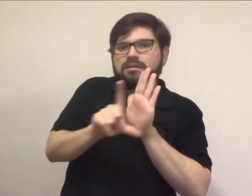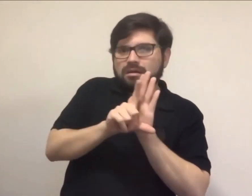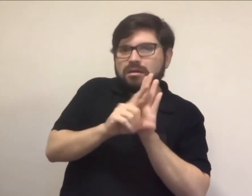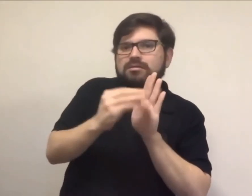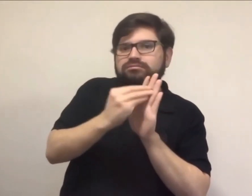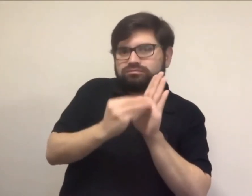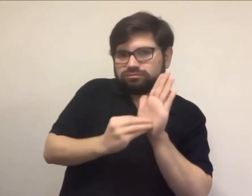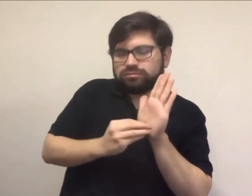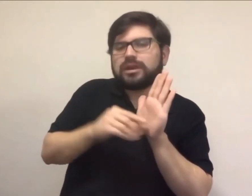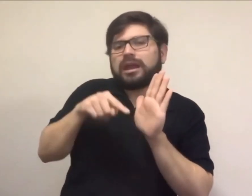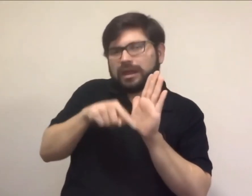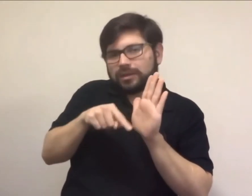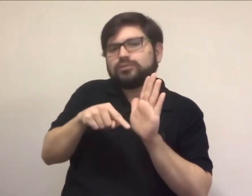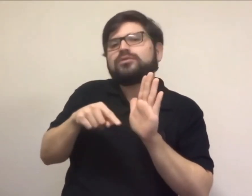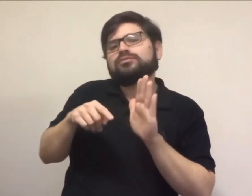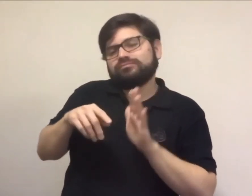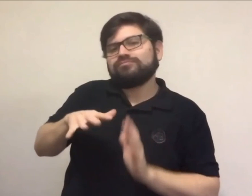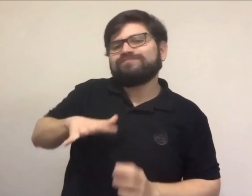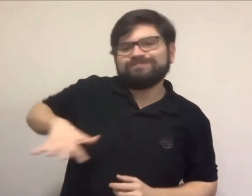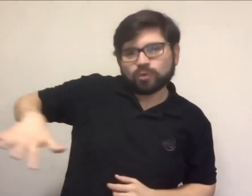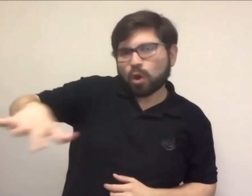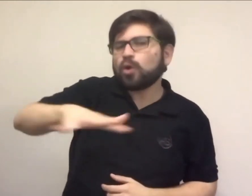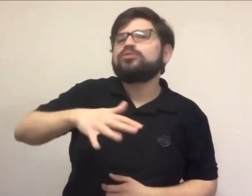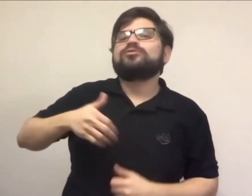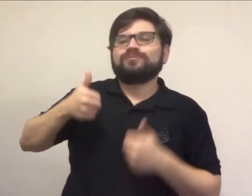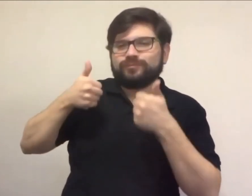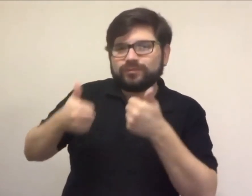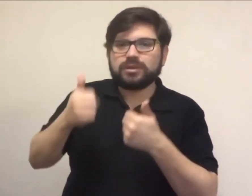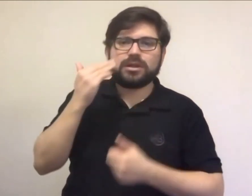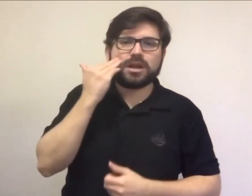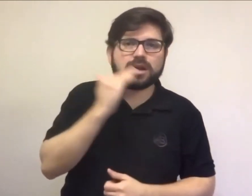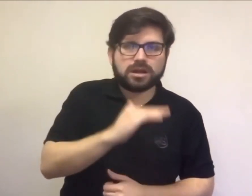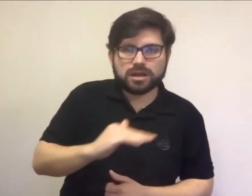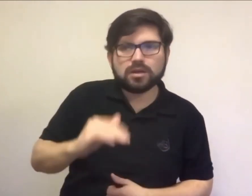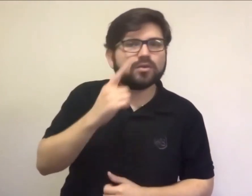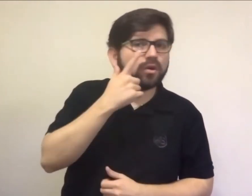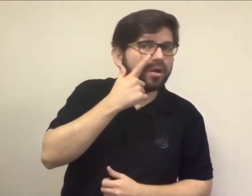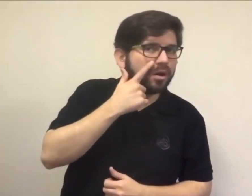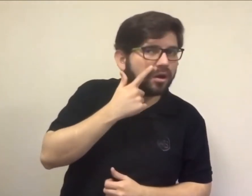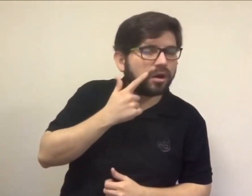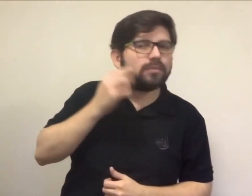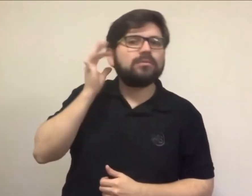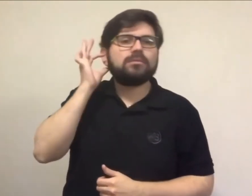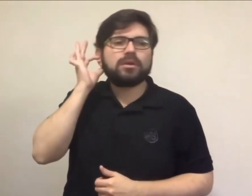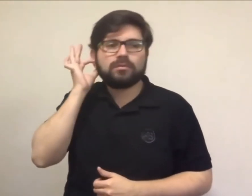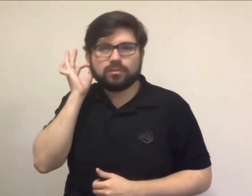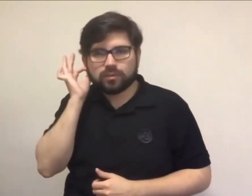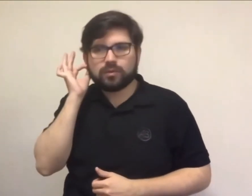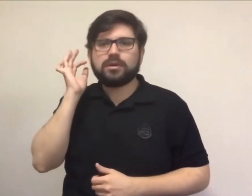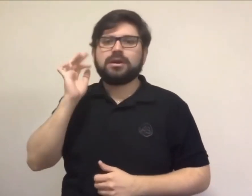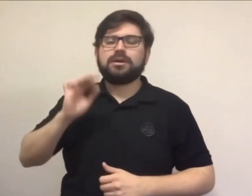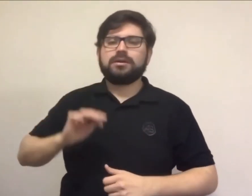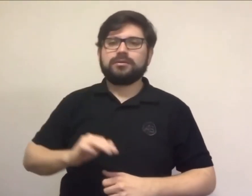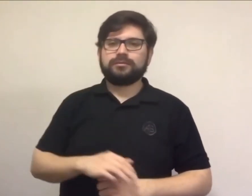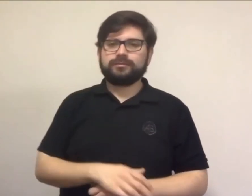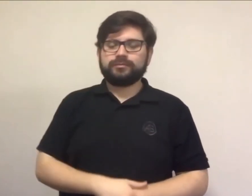intereses. Las leyes deben proteger a todos los niños. Siempre pensar en su interés.